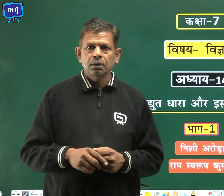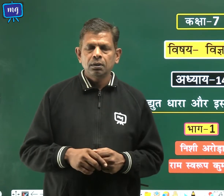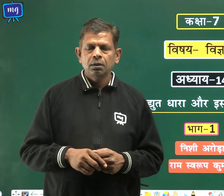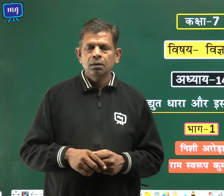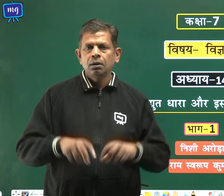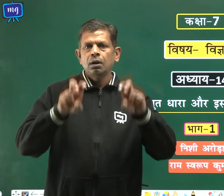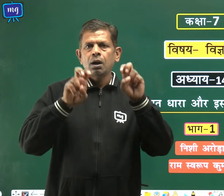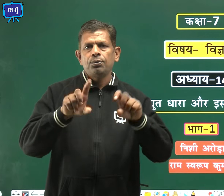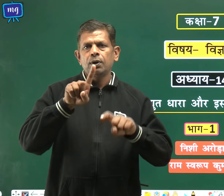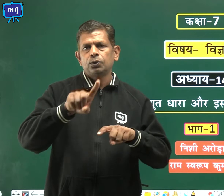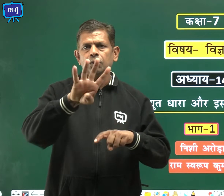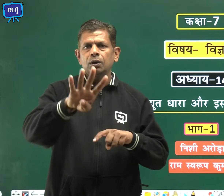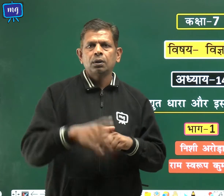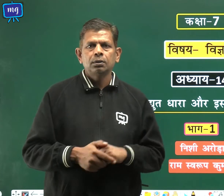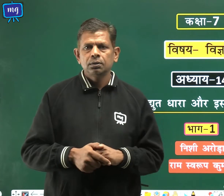अध्याय 14